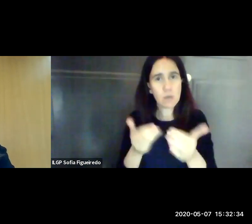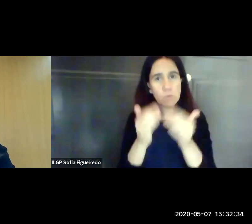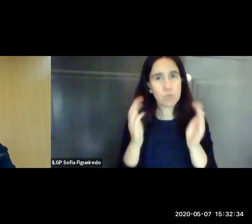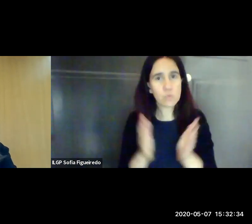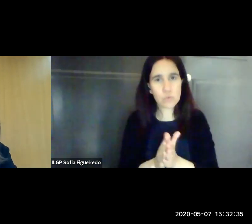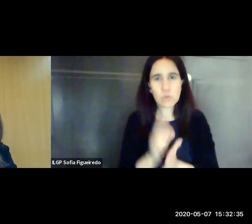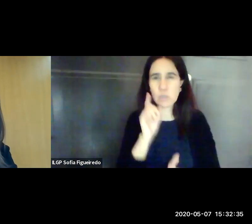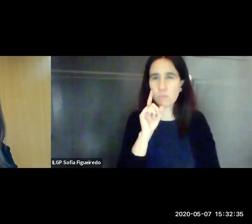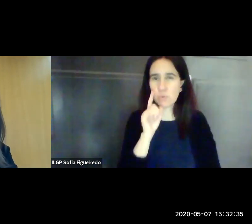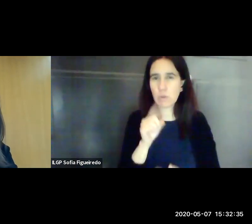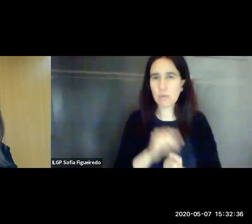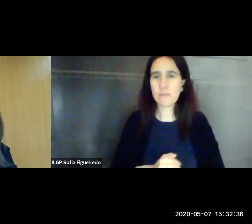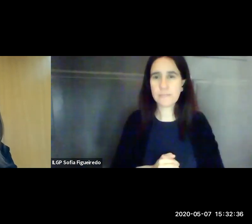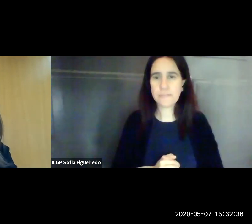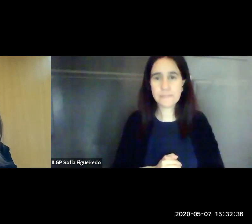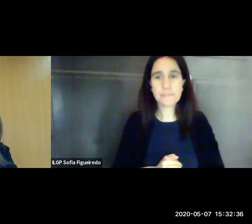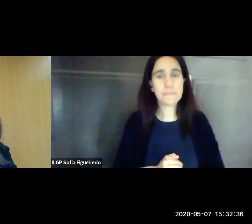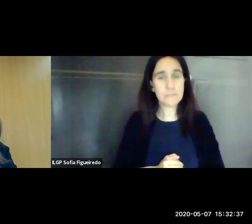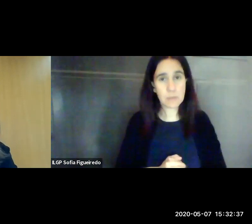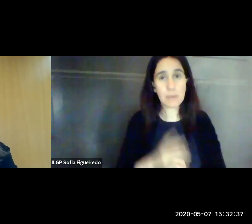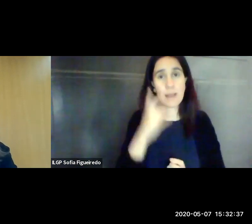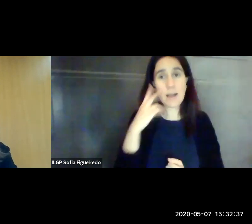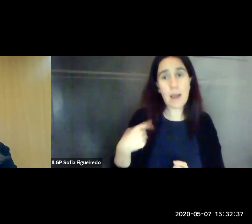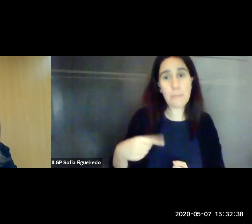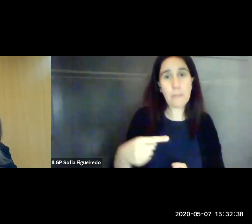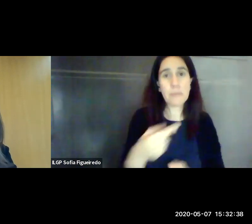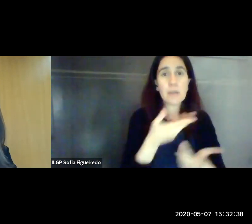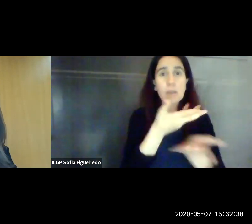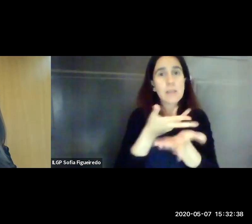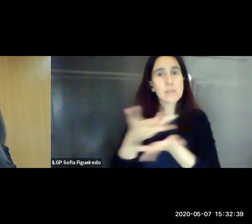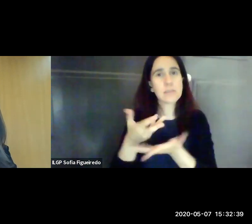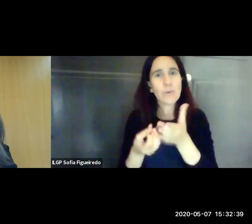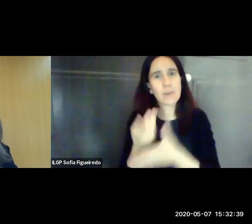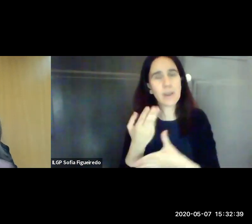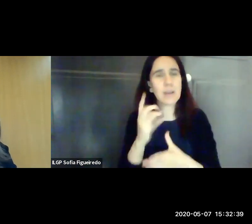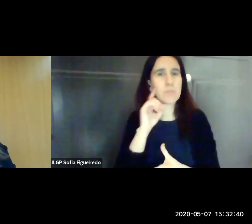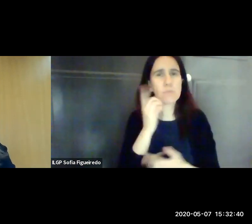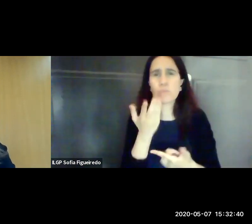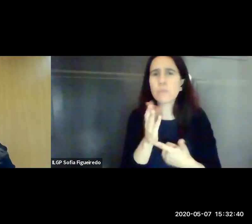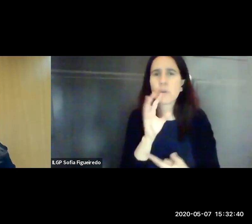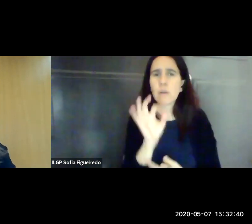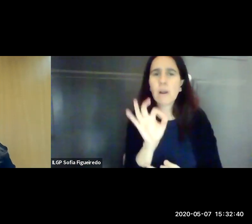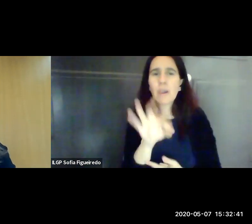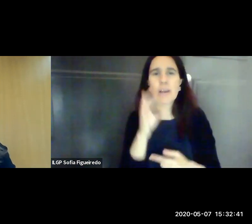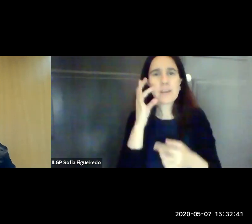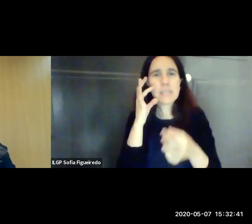importante. Importa criar rotinas de relacionamento, coisas tão simples como, cá está,